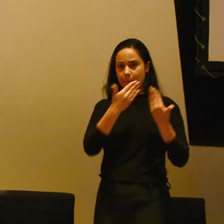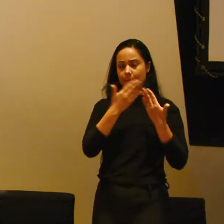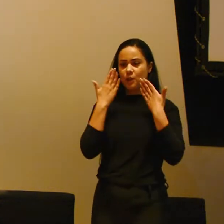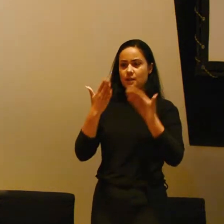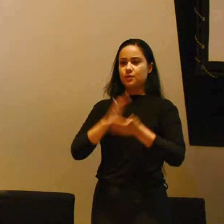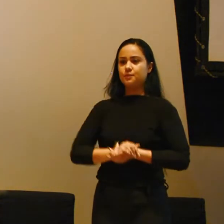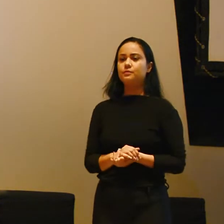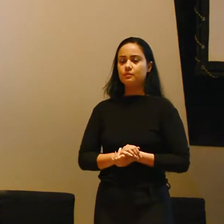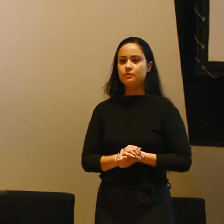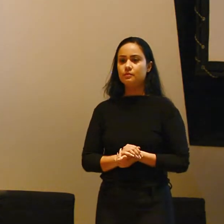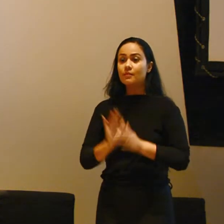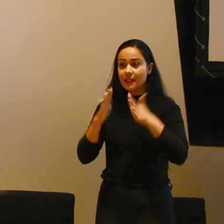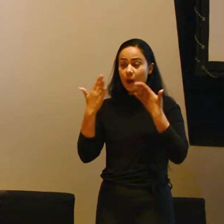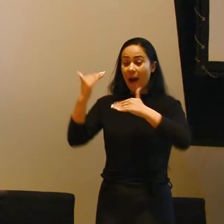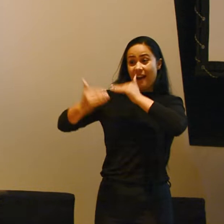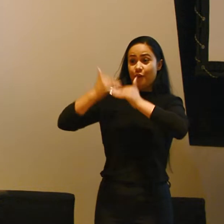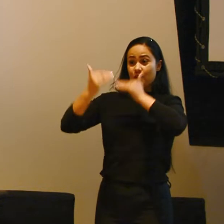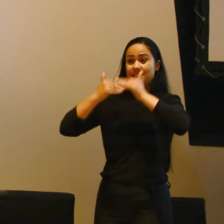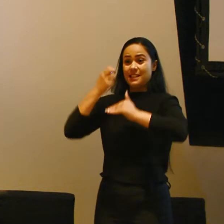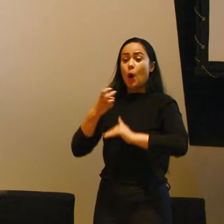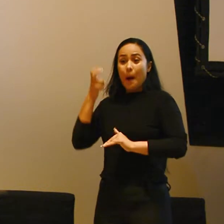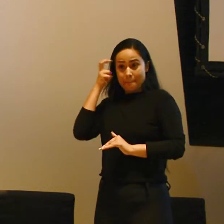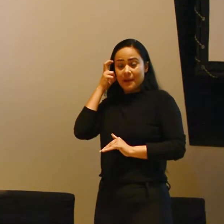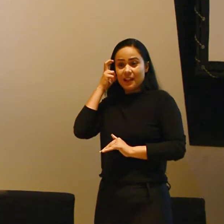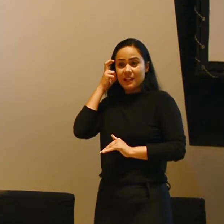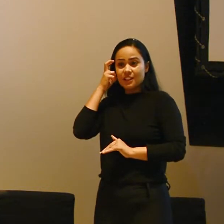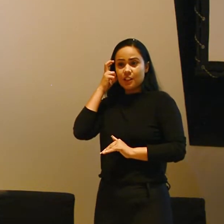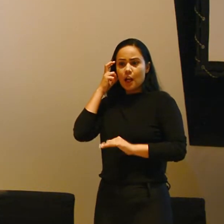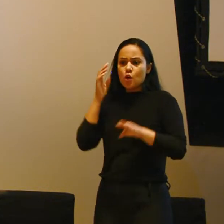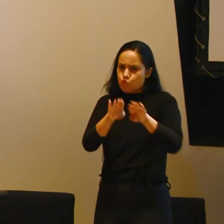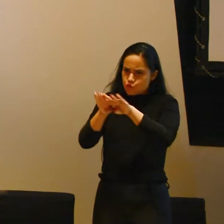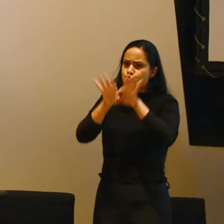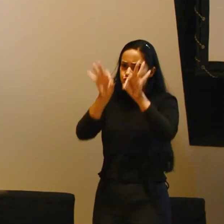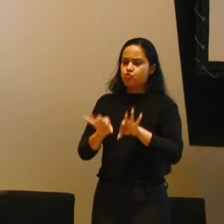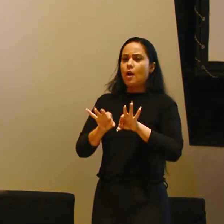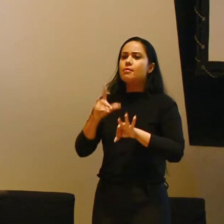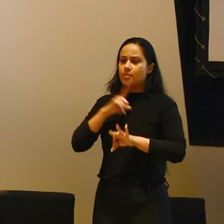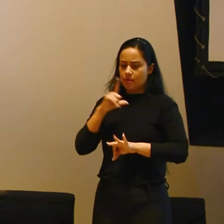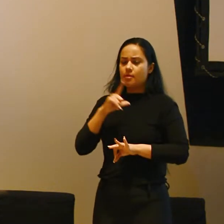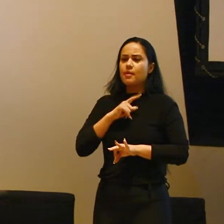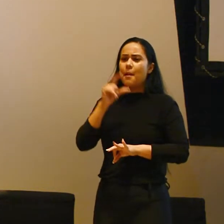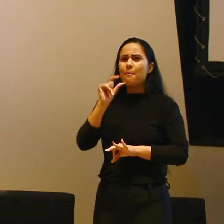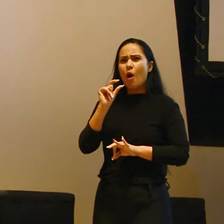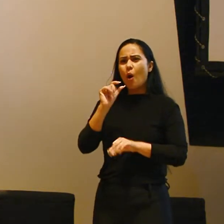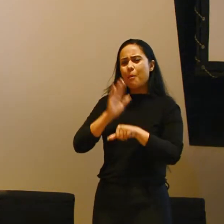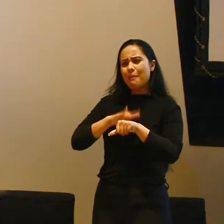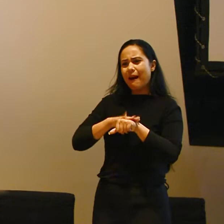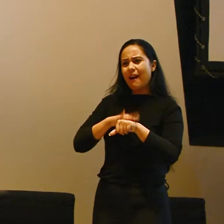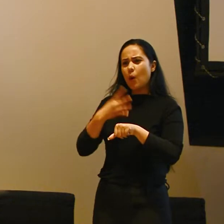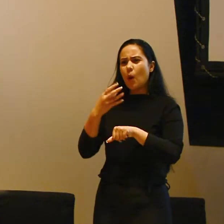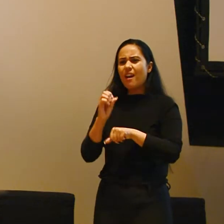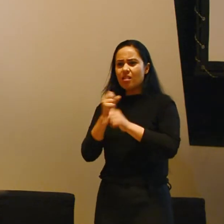aqui. Então, a evolução dos implantes cocleares, então, sejamos justos, tem pouco mais de